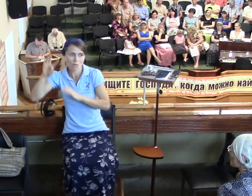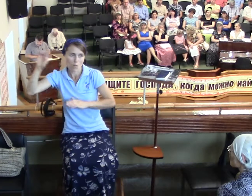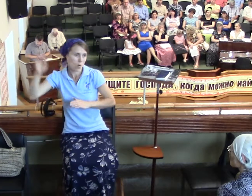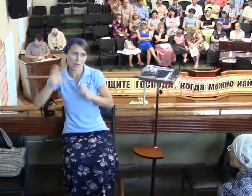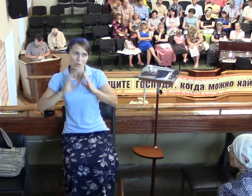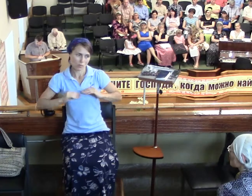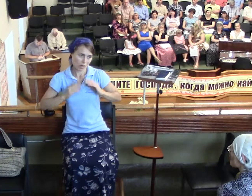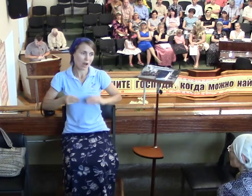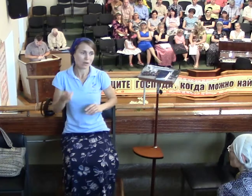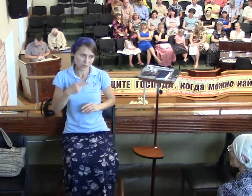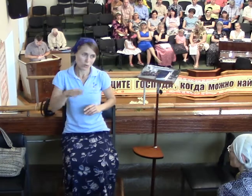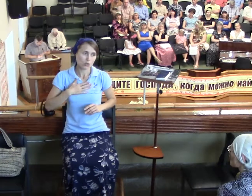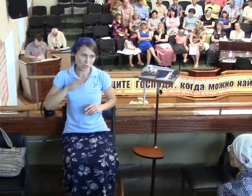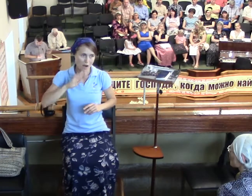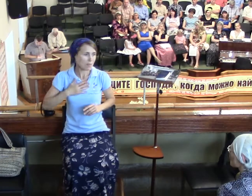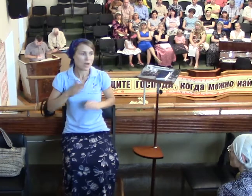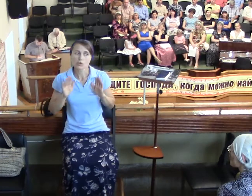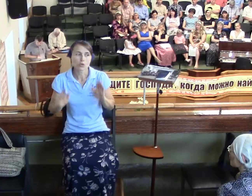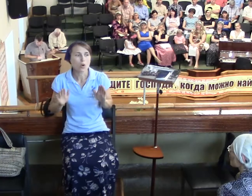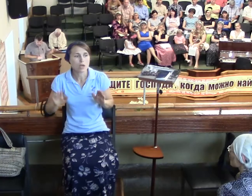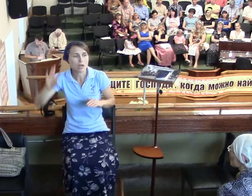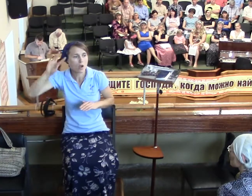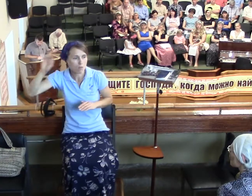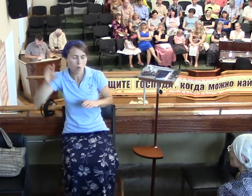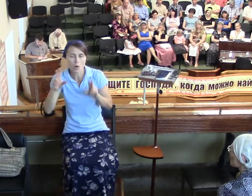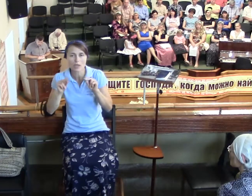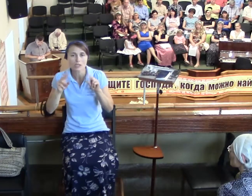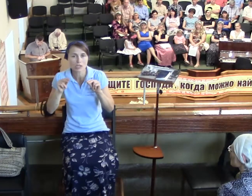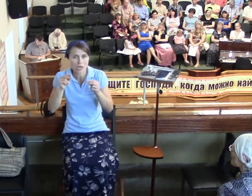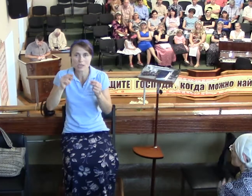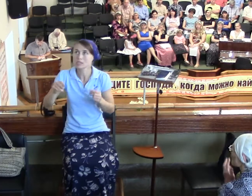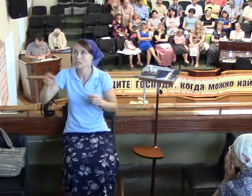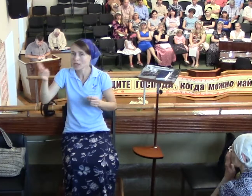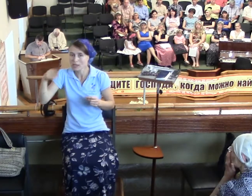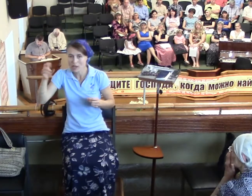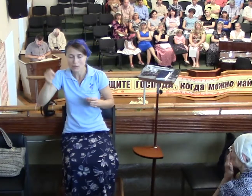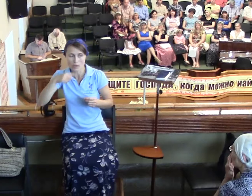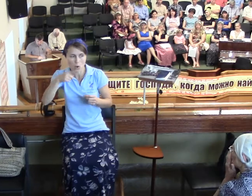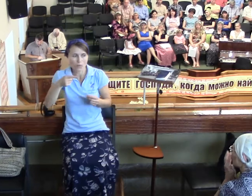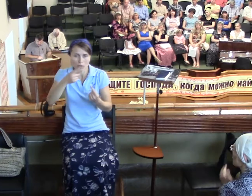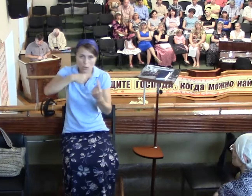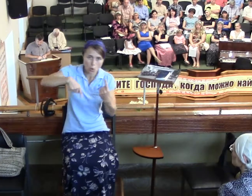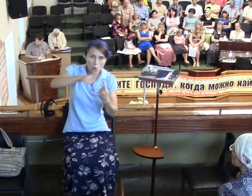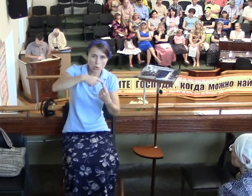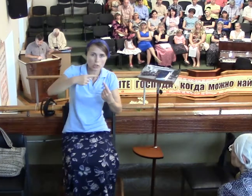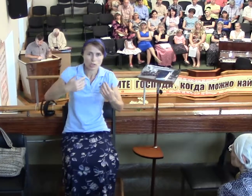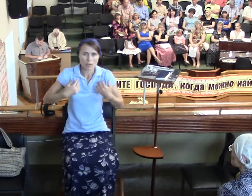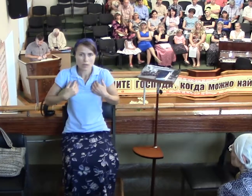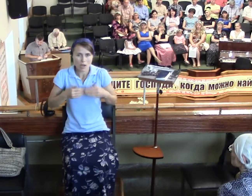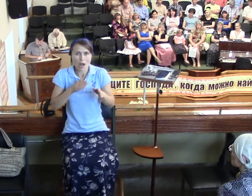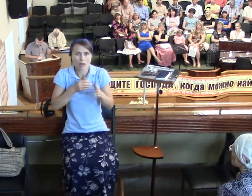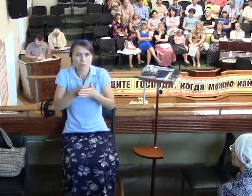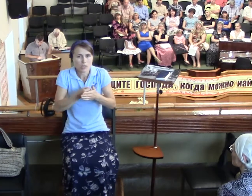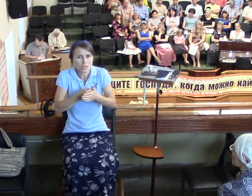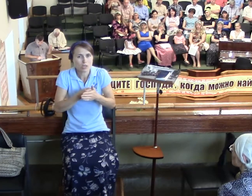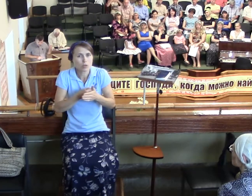39, в 13 стихе он плачет и говорит: «Ибо окружили меня беды неисчислимые. Постигли меня беззакония